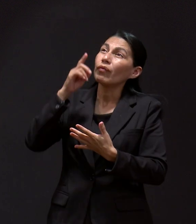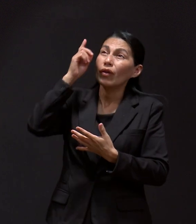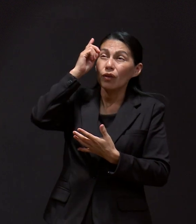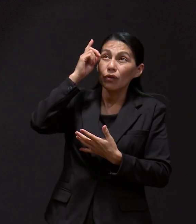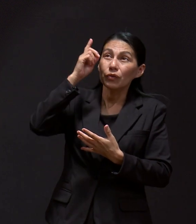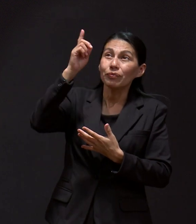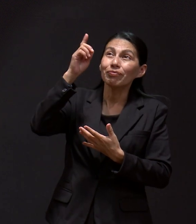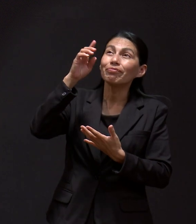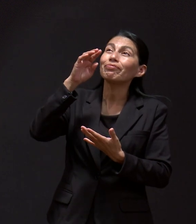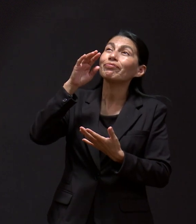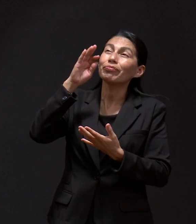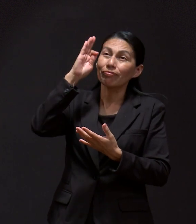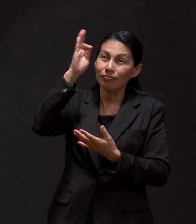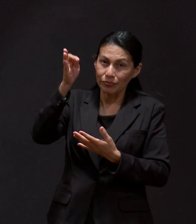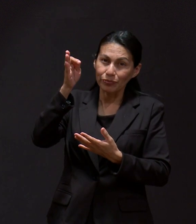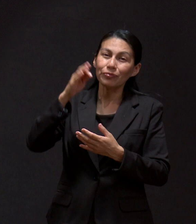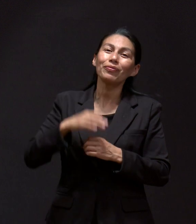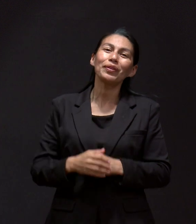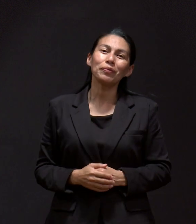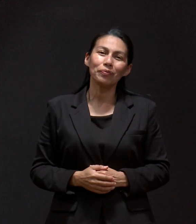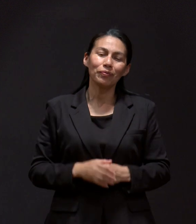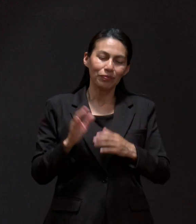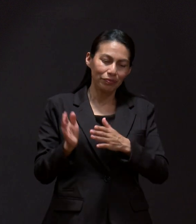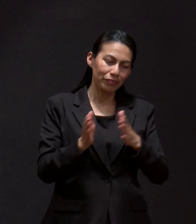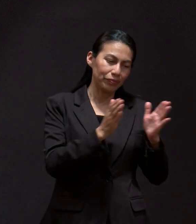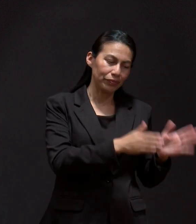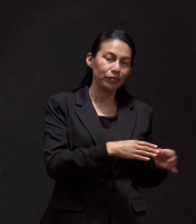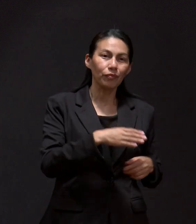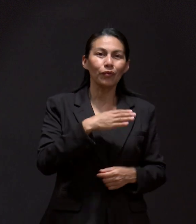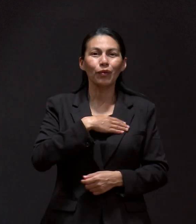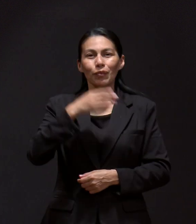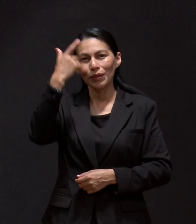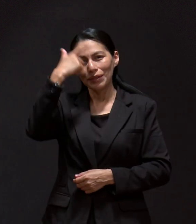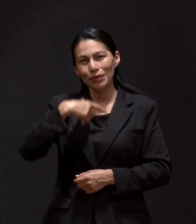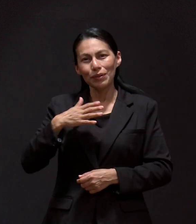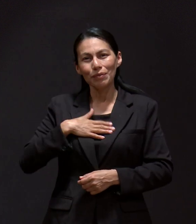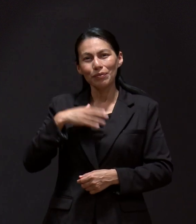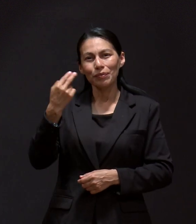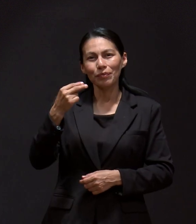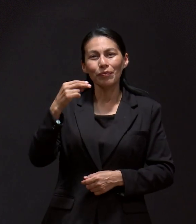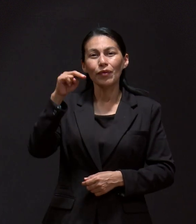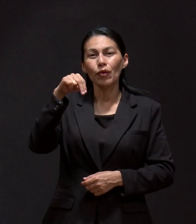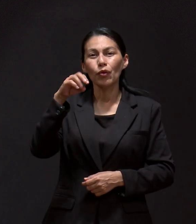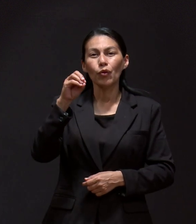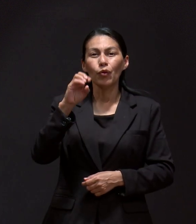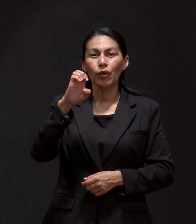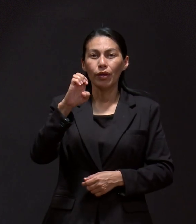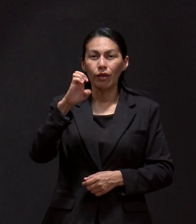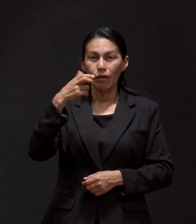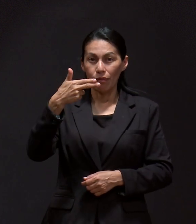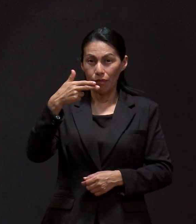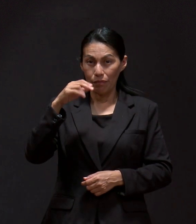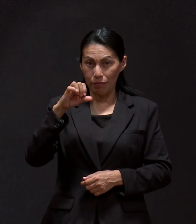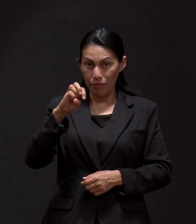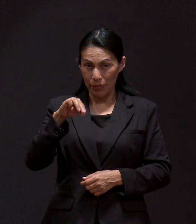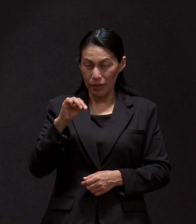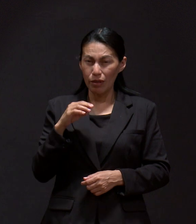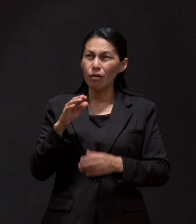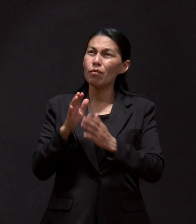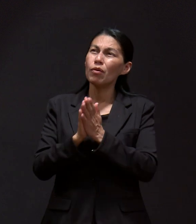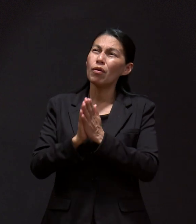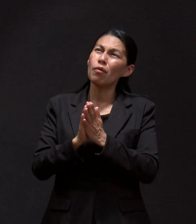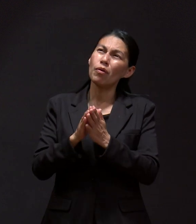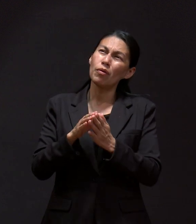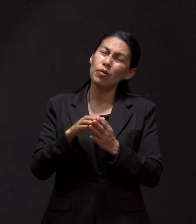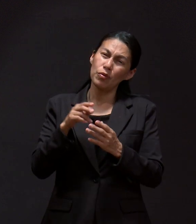corazón buenas noches mi nombre es noemí hernández dice soy de pachuca hidalgo y quiero pedirles por